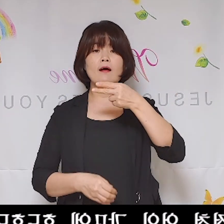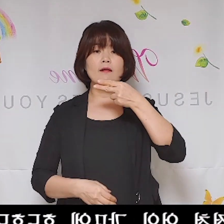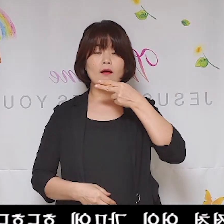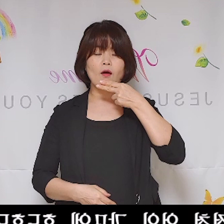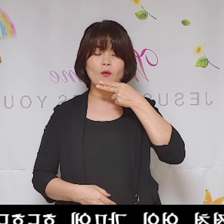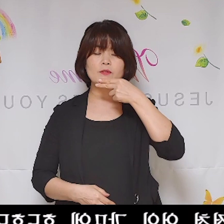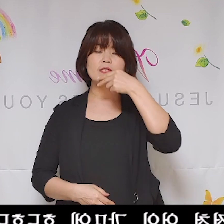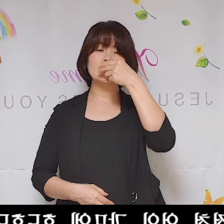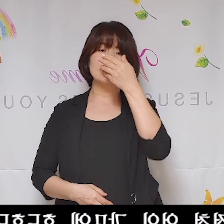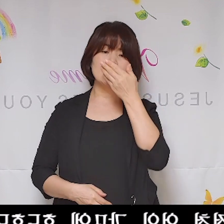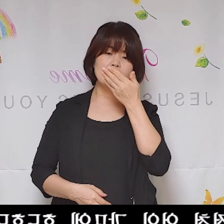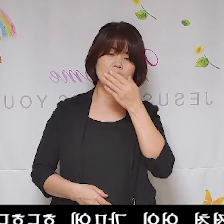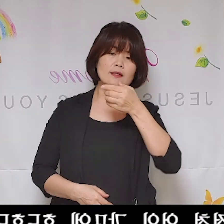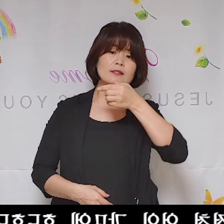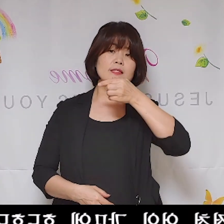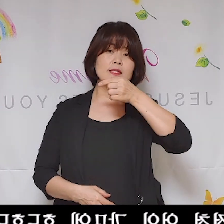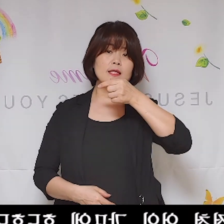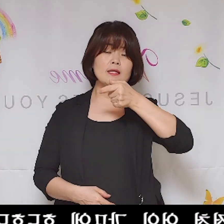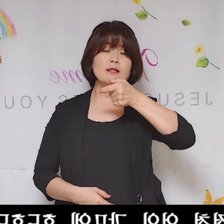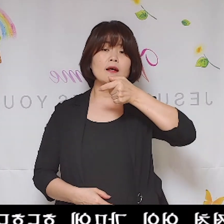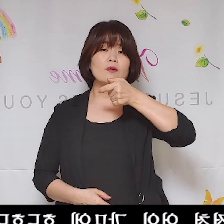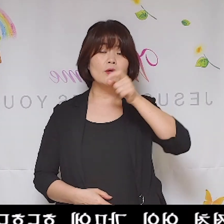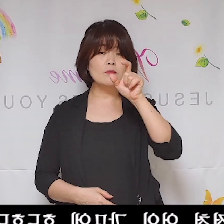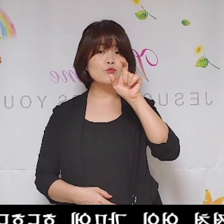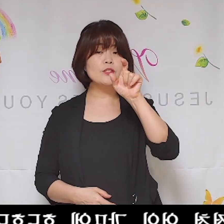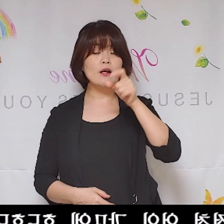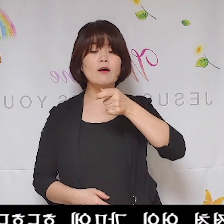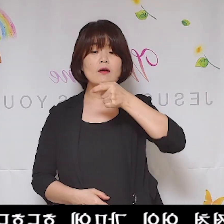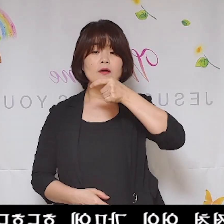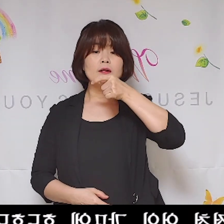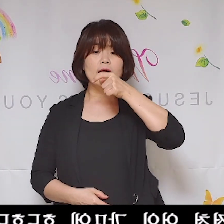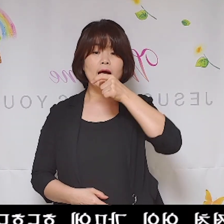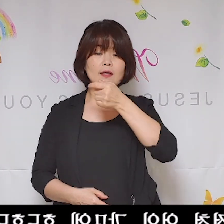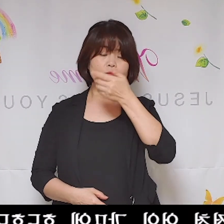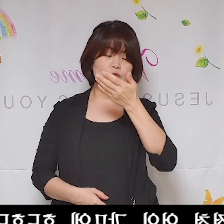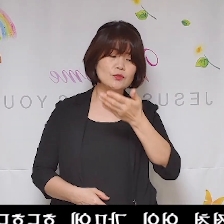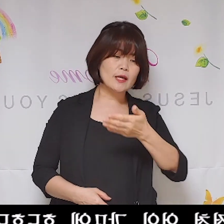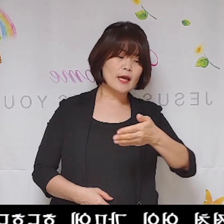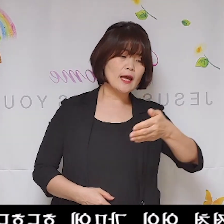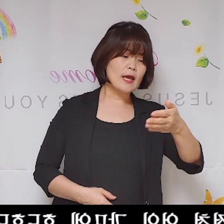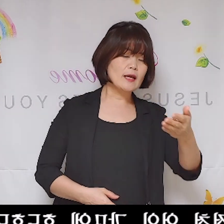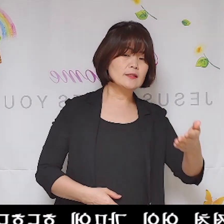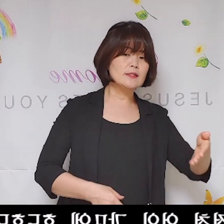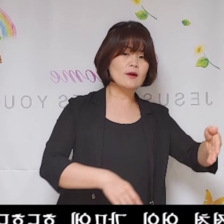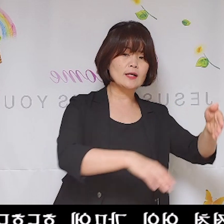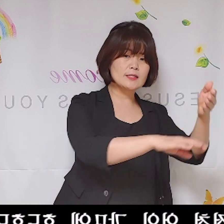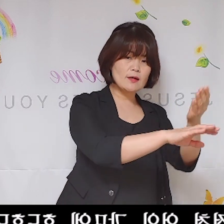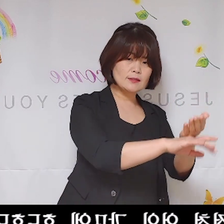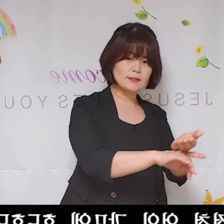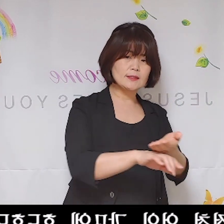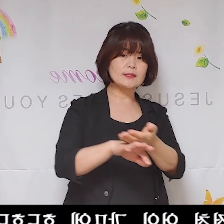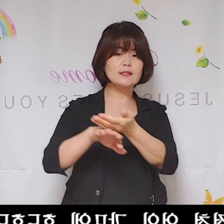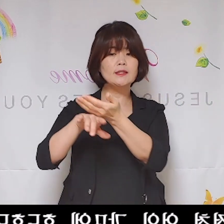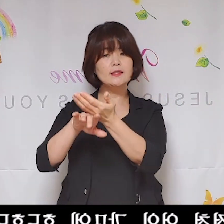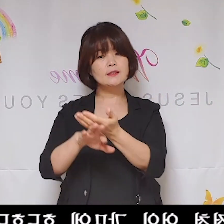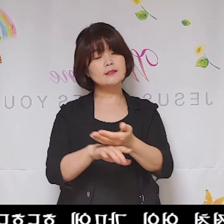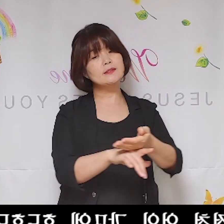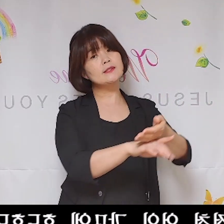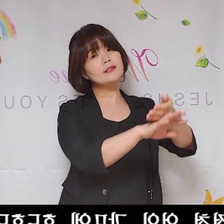목적 없이 씨 여기 물이요. 강물에 흘러갔죠. 흔들